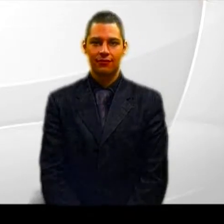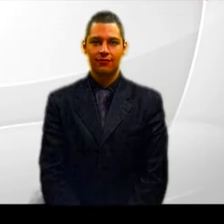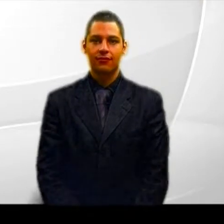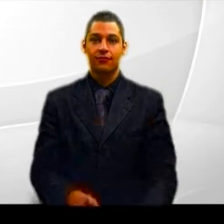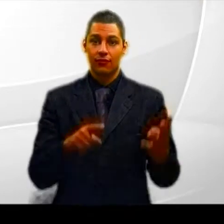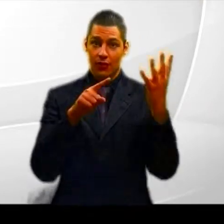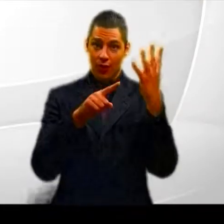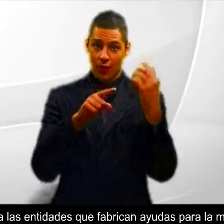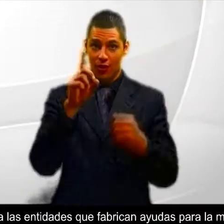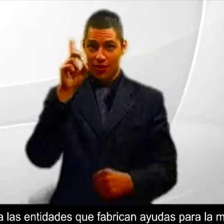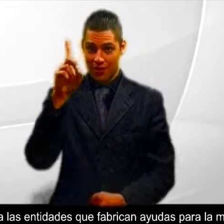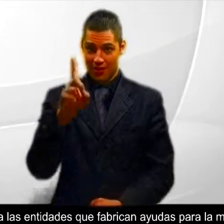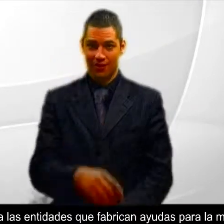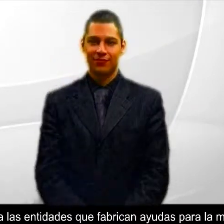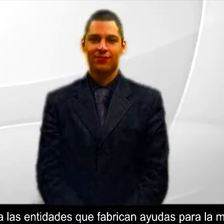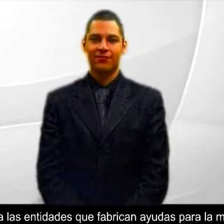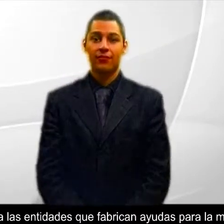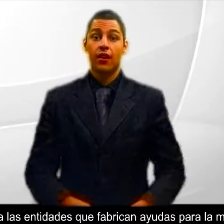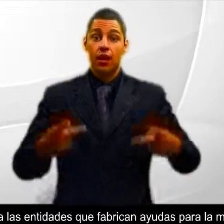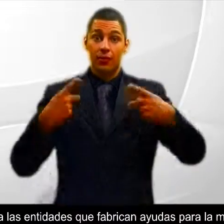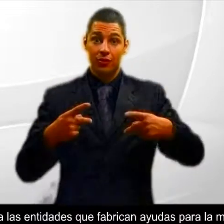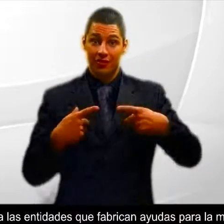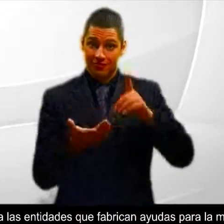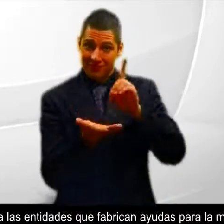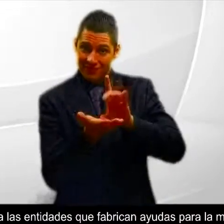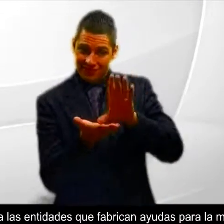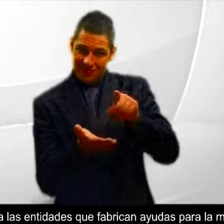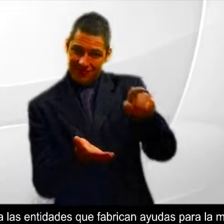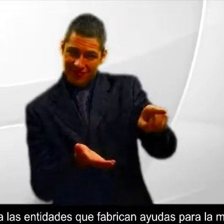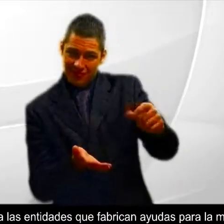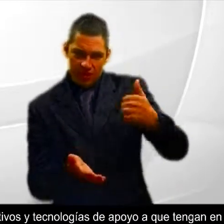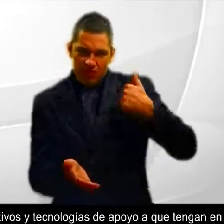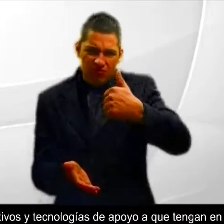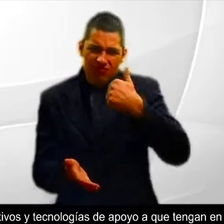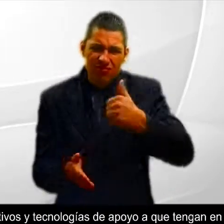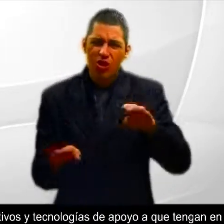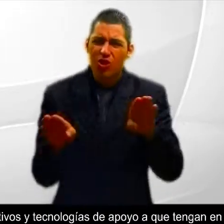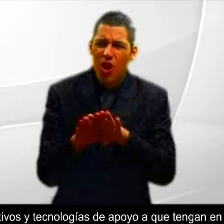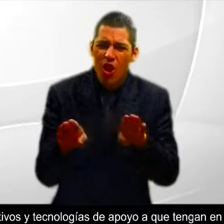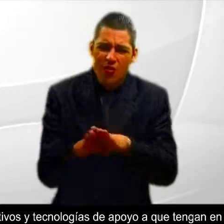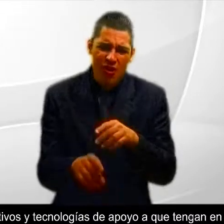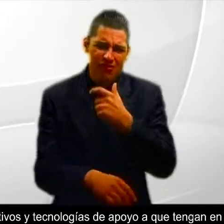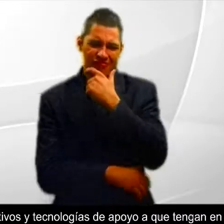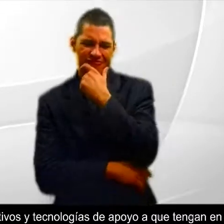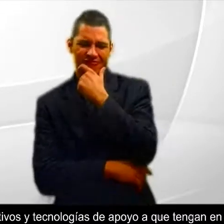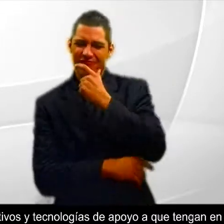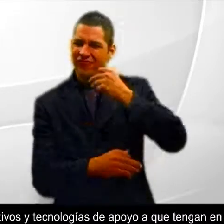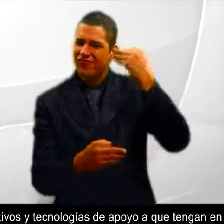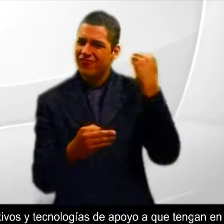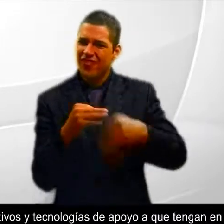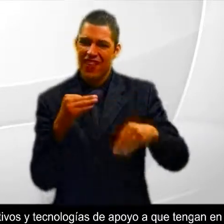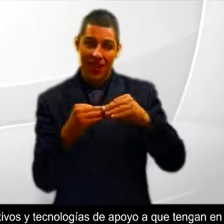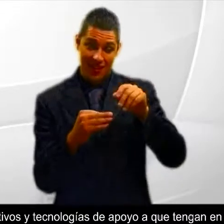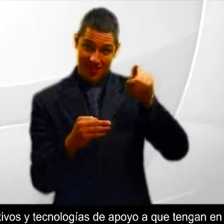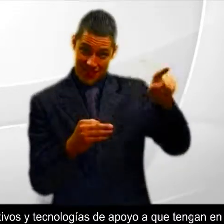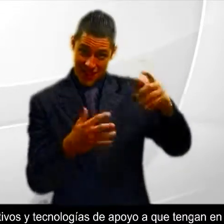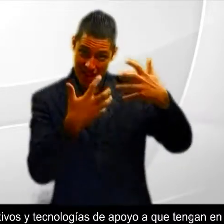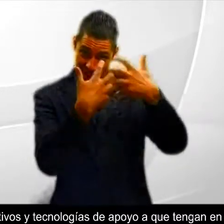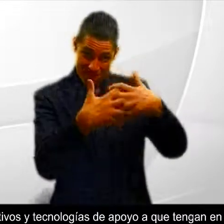d. alentar a las entidades que fabrican ayudas para la movilidad, dispositivos y tecnologías de apoyo a que tengan en